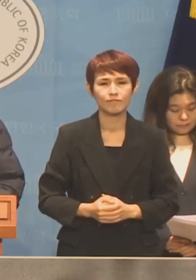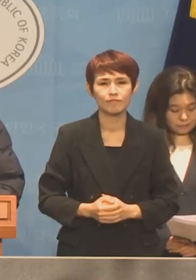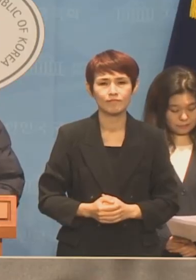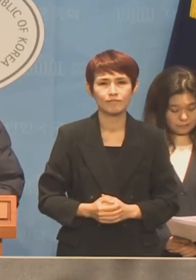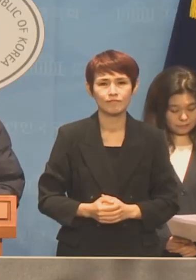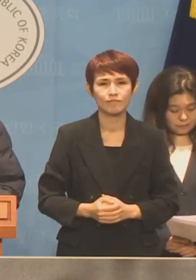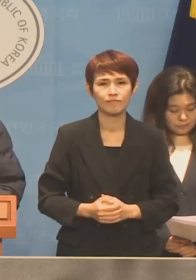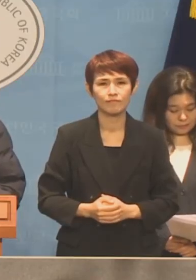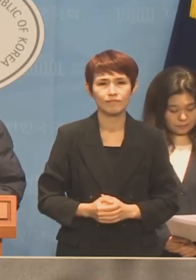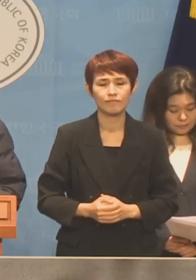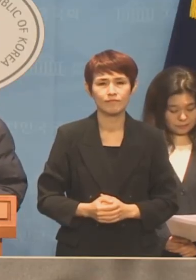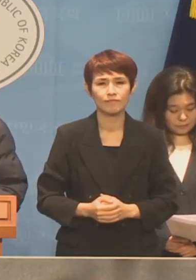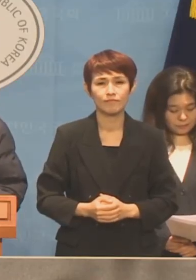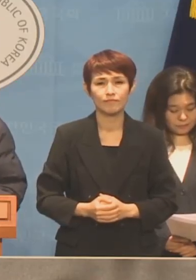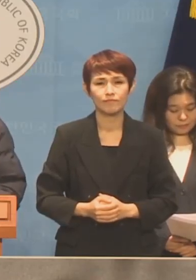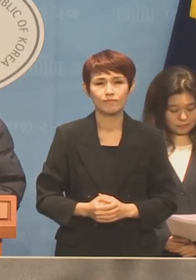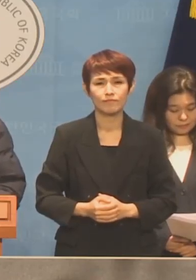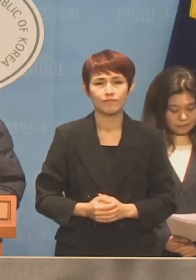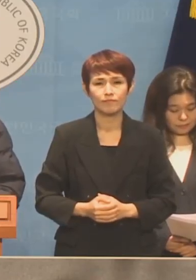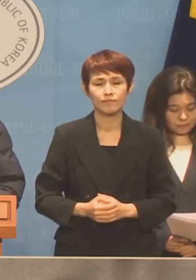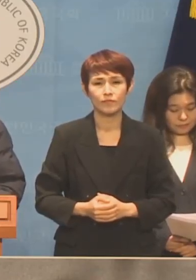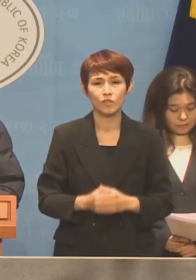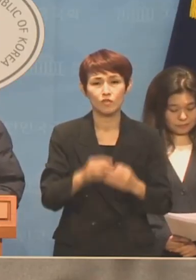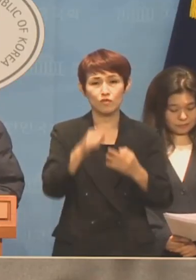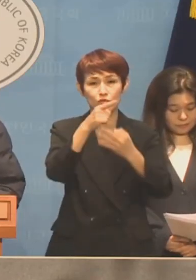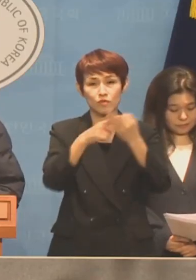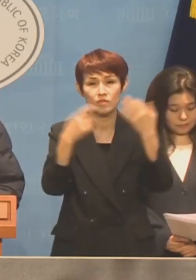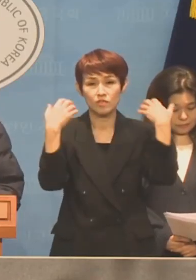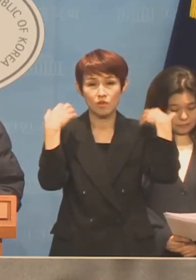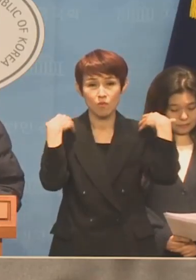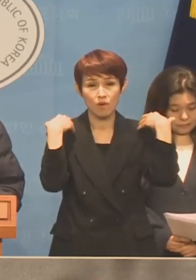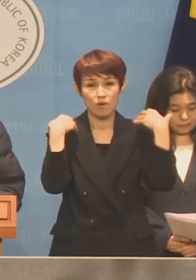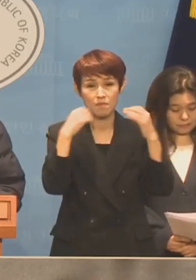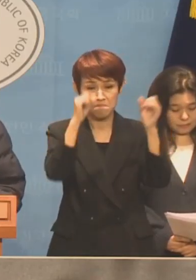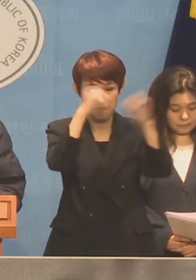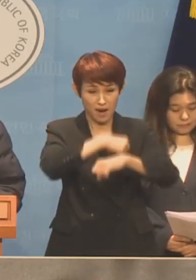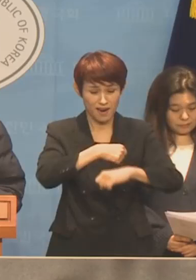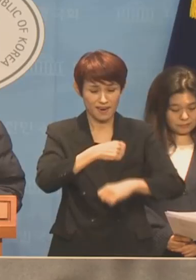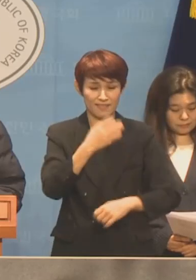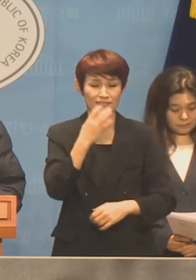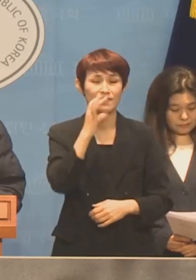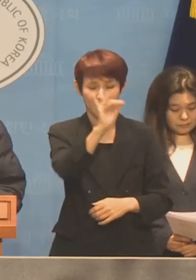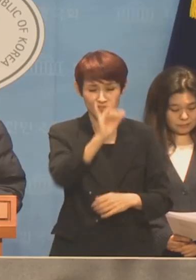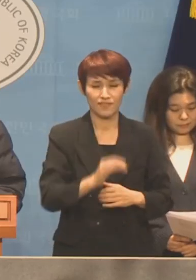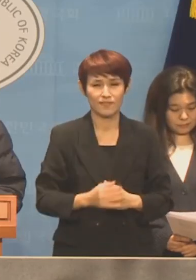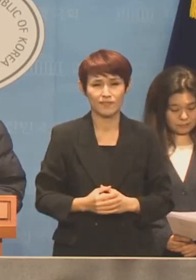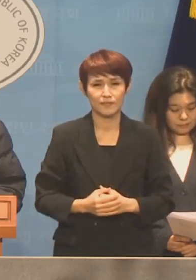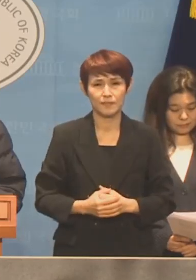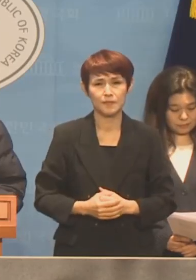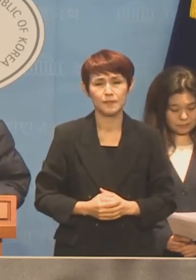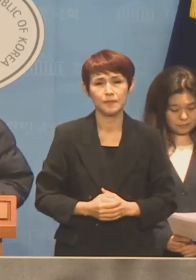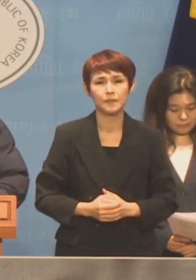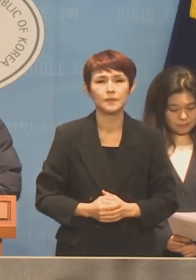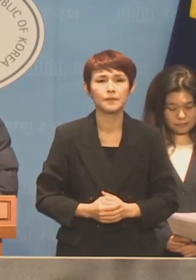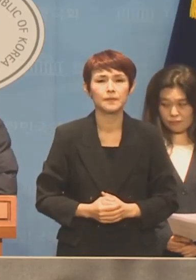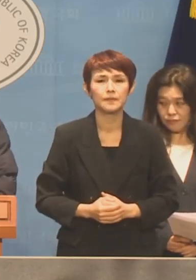이게 당연한 윤 정권이 망하는 당연한 한 방법이 아닌가 이렇게 싶어요.